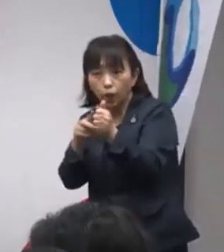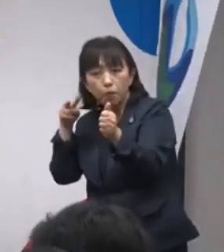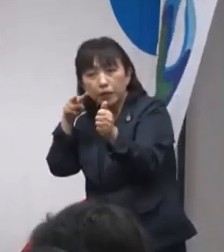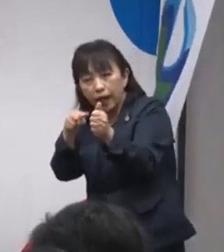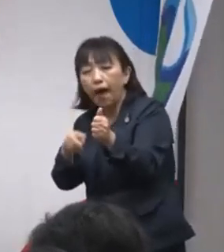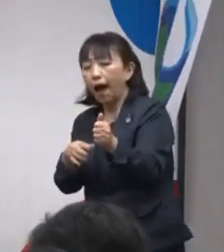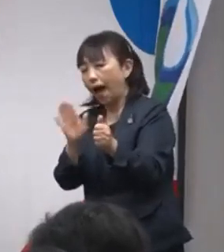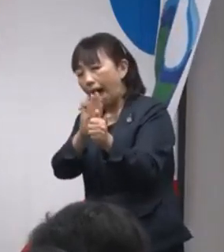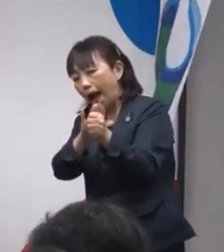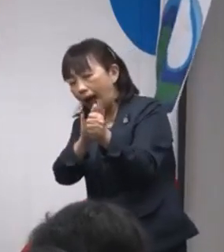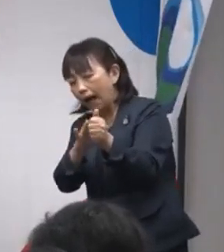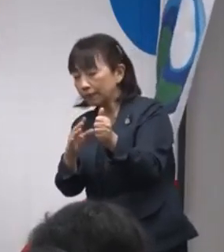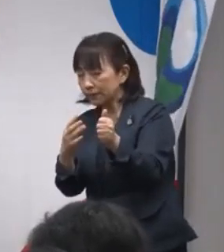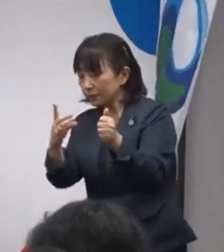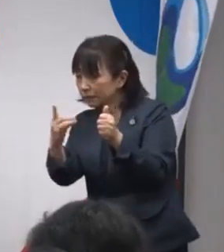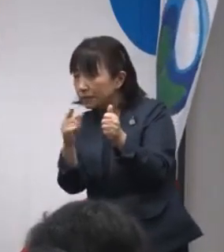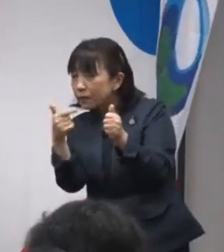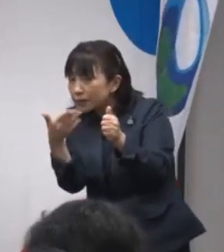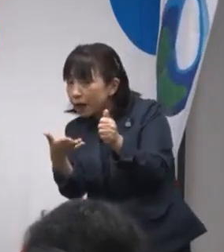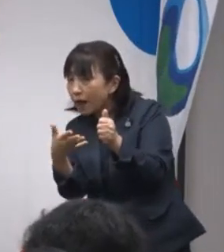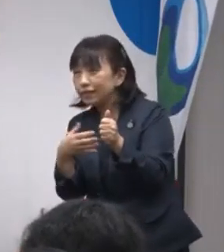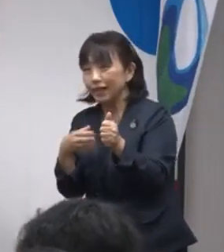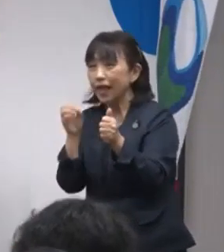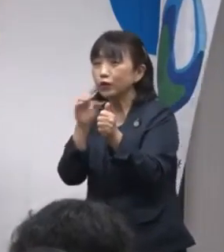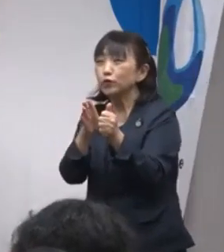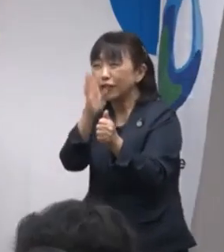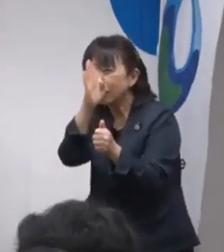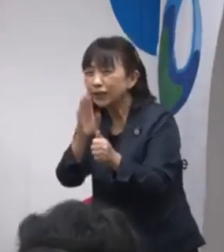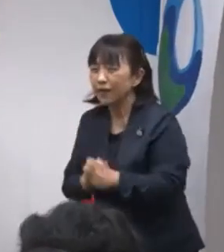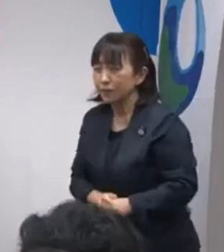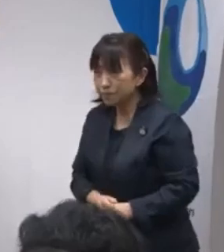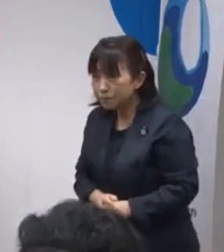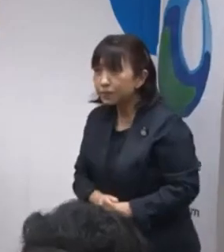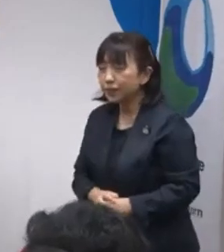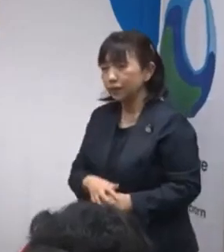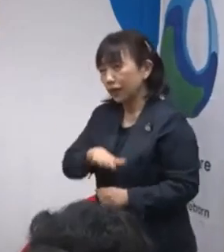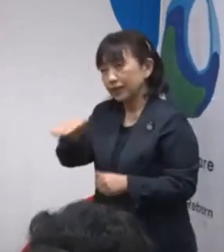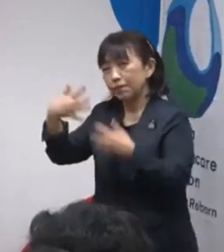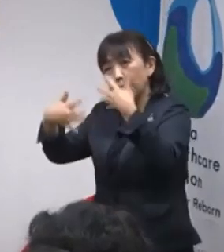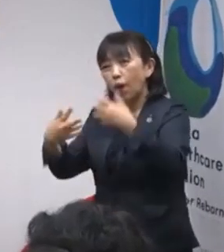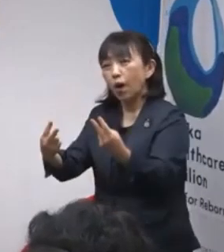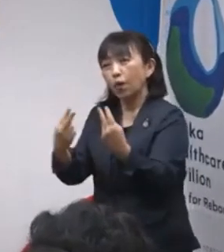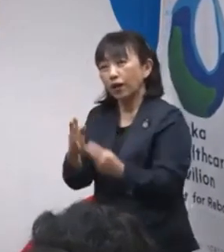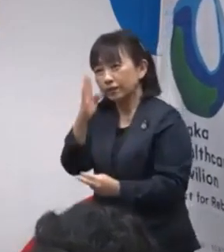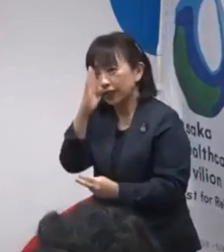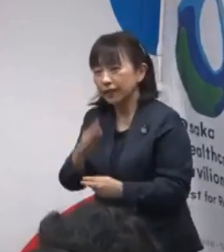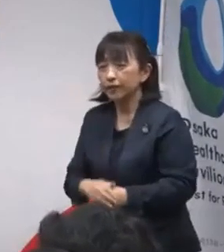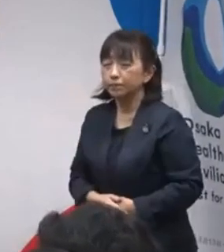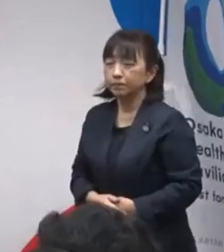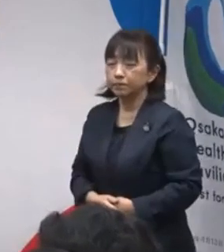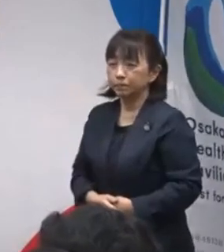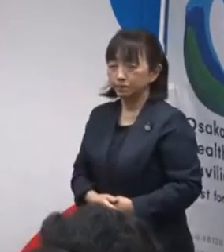と、思います。ちょっと動画を見ていただけたらと思います。